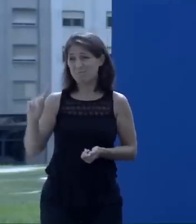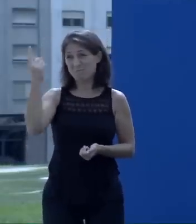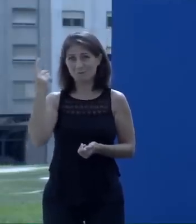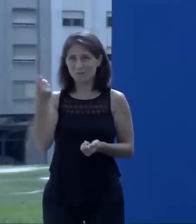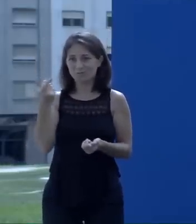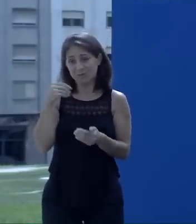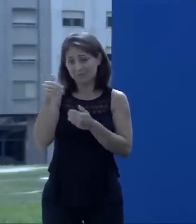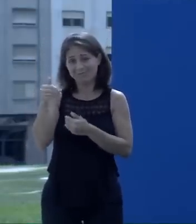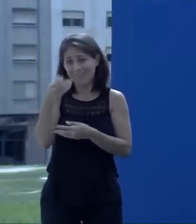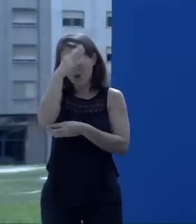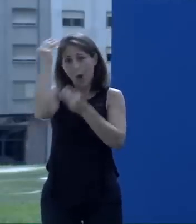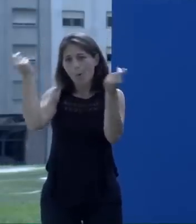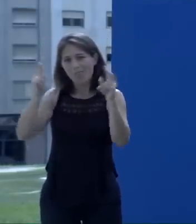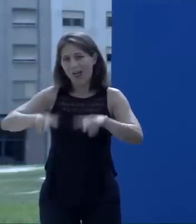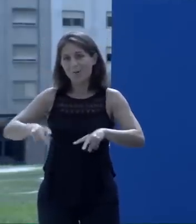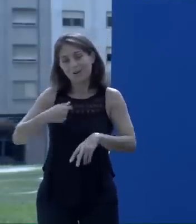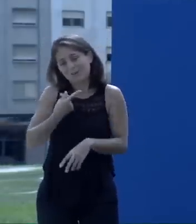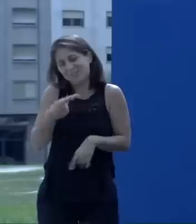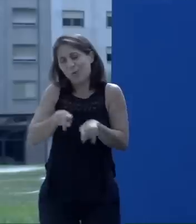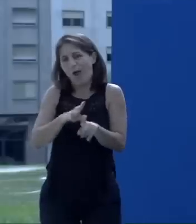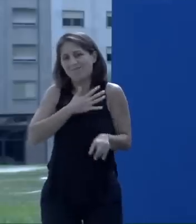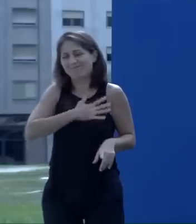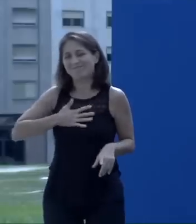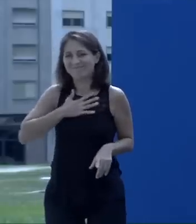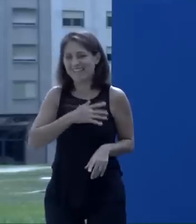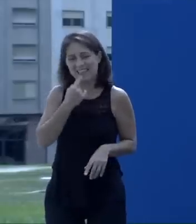placer compartir con vos